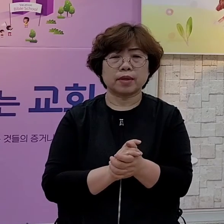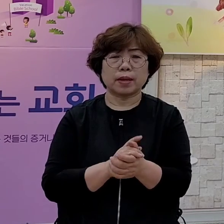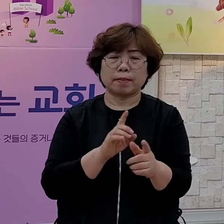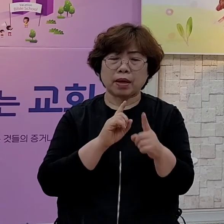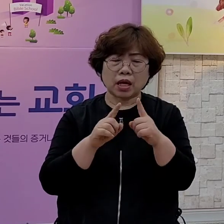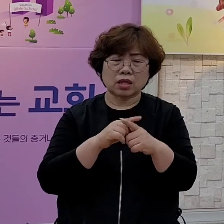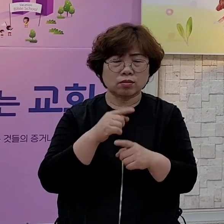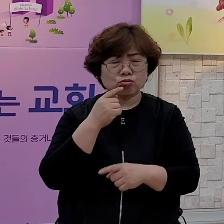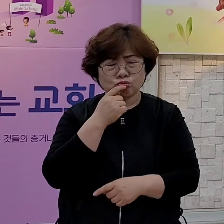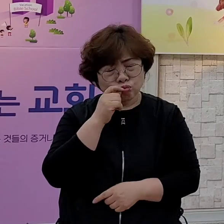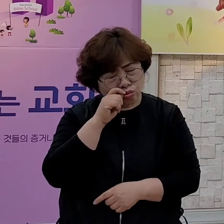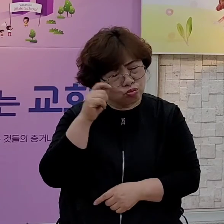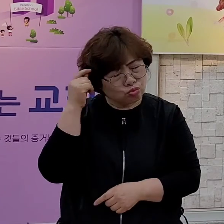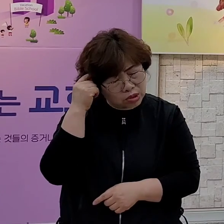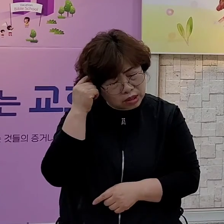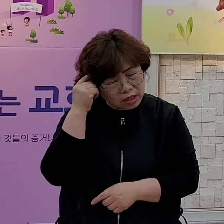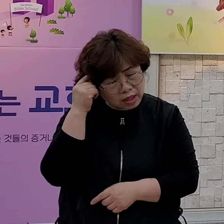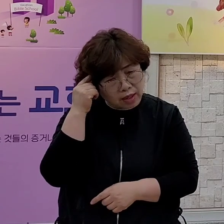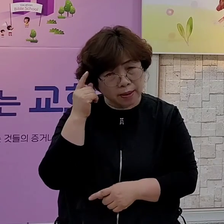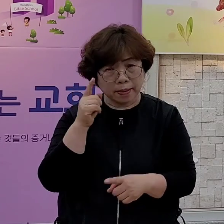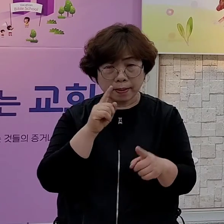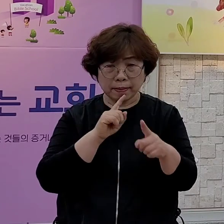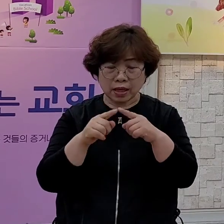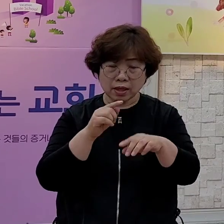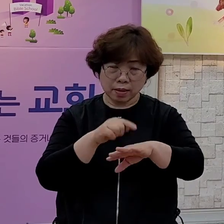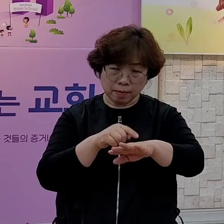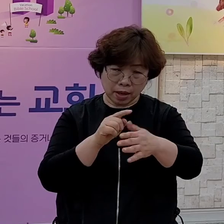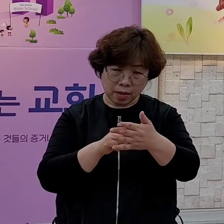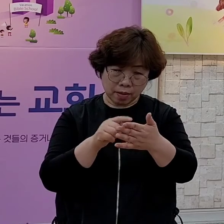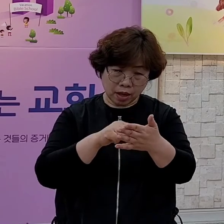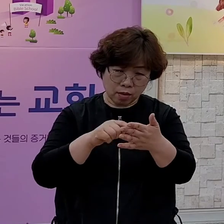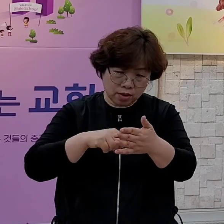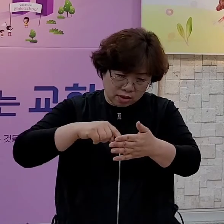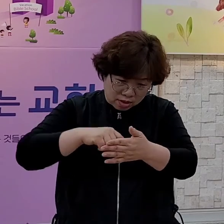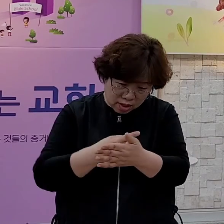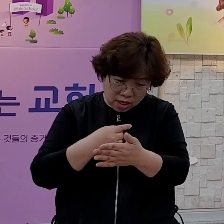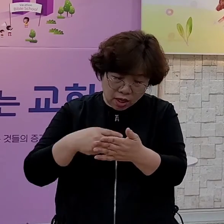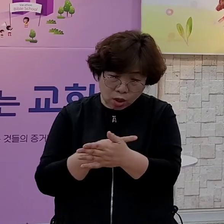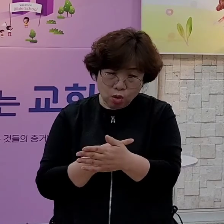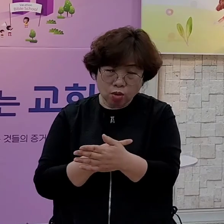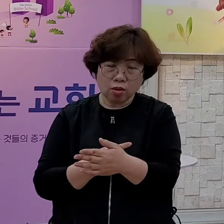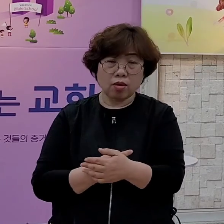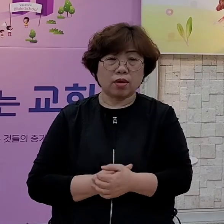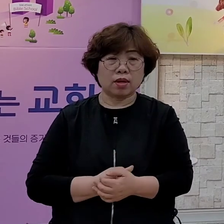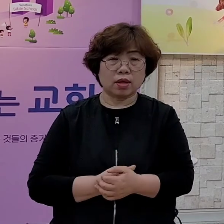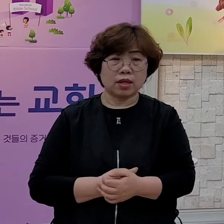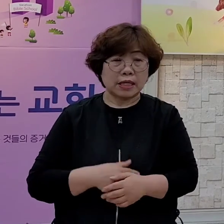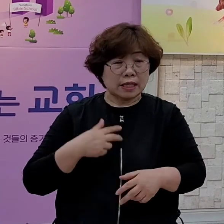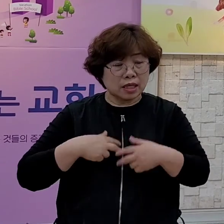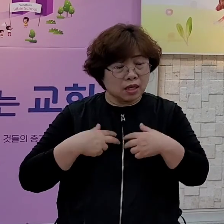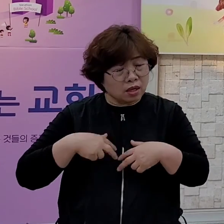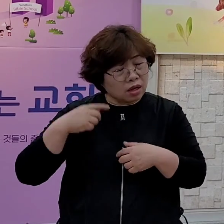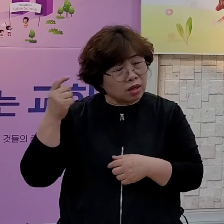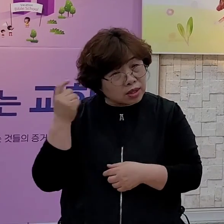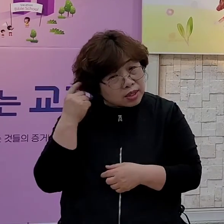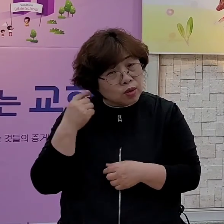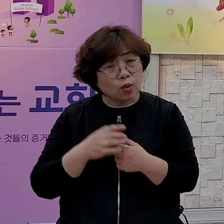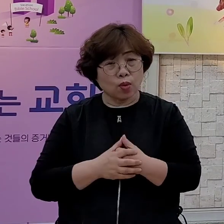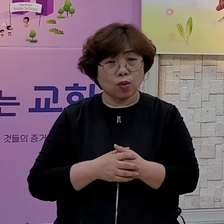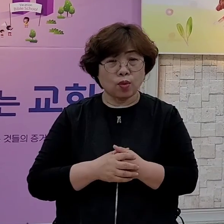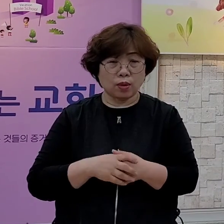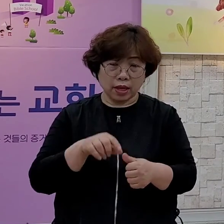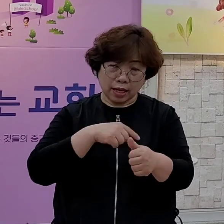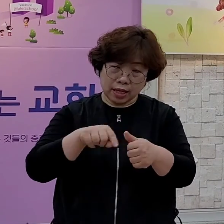묵상, 말씀을 마음판에 새기며 암송하며 그 말씀을 즐겨 듣고 그 말씀의 가르침대로